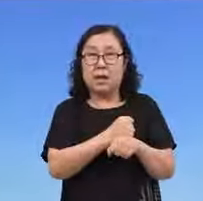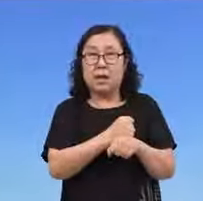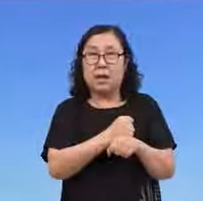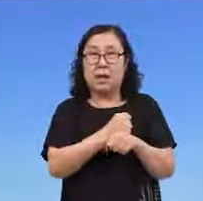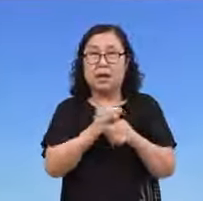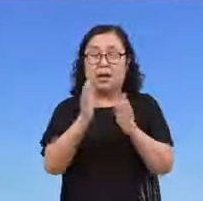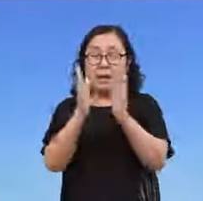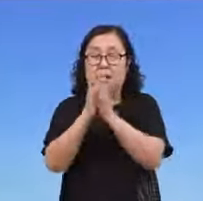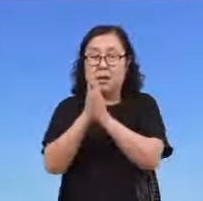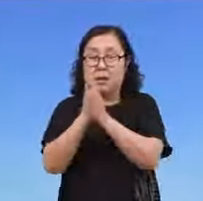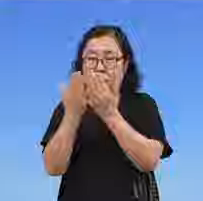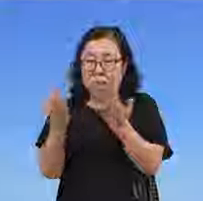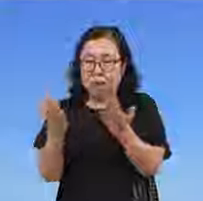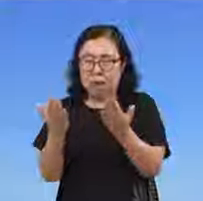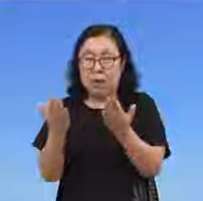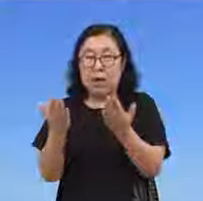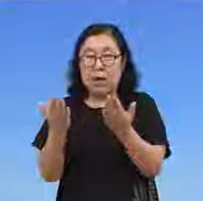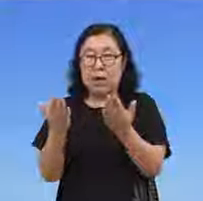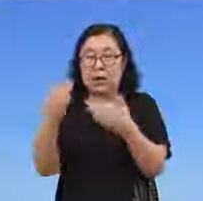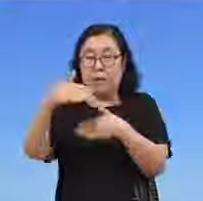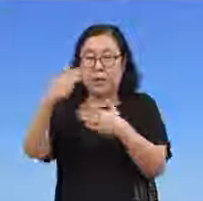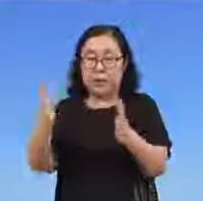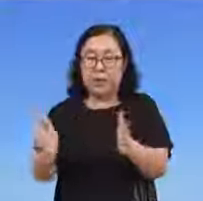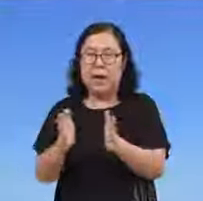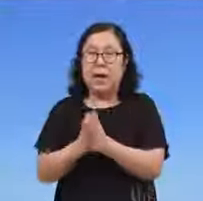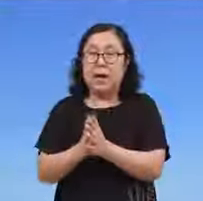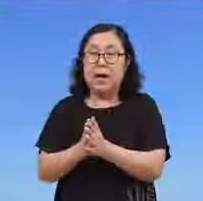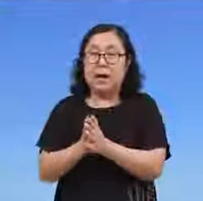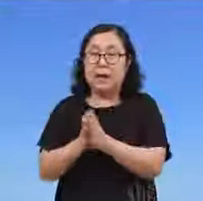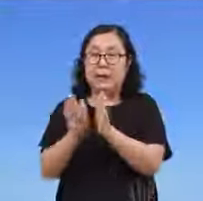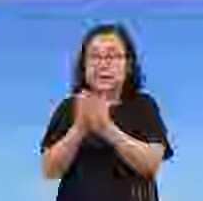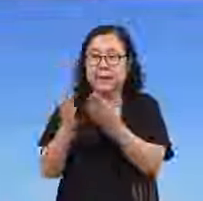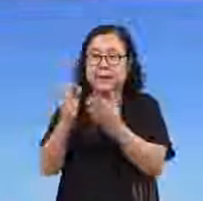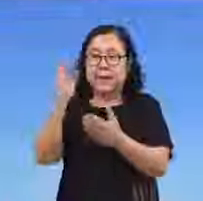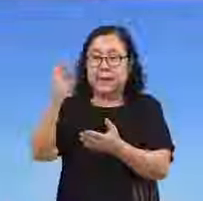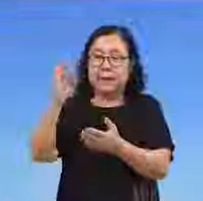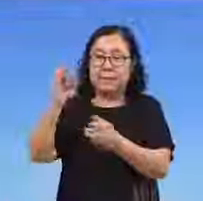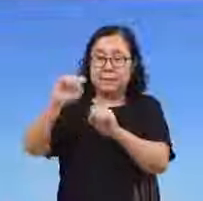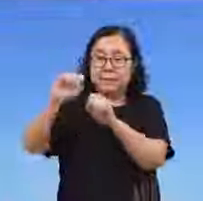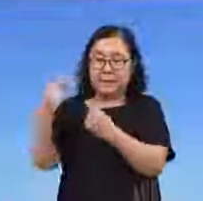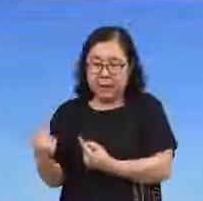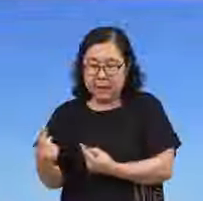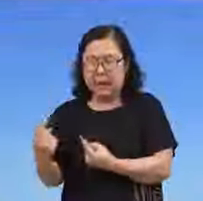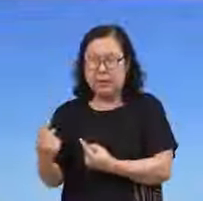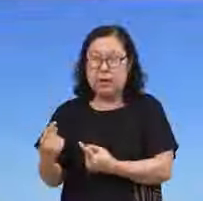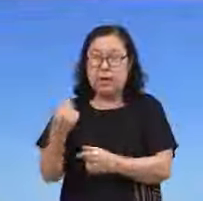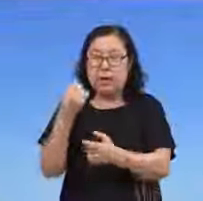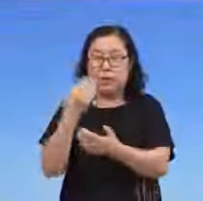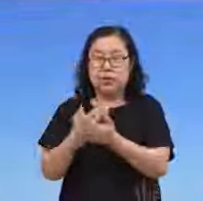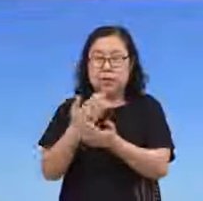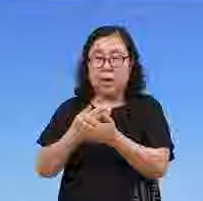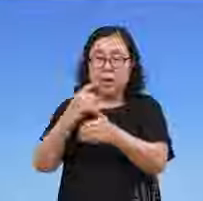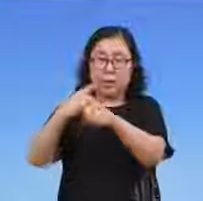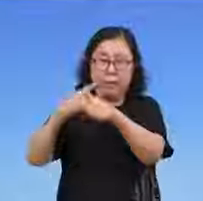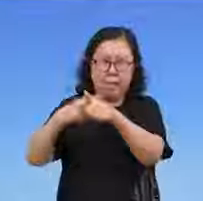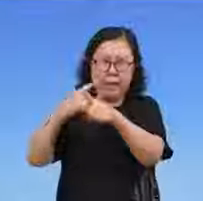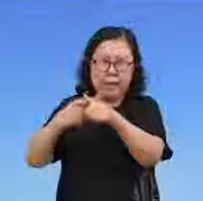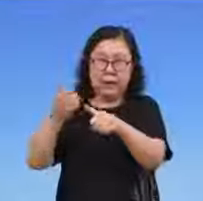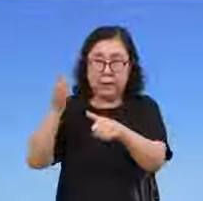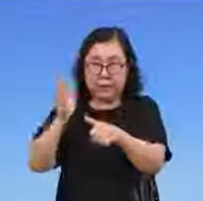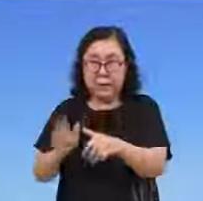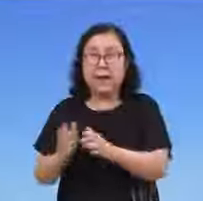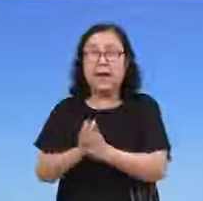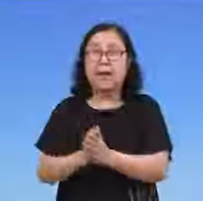그 서점 책값 깎아주라는 대자보를 보면서 이게 정신이 있나, 그렇게 제가 비판하고 여기저기 말을 하고